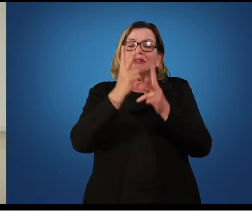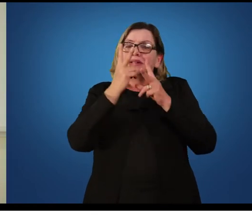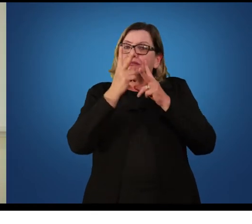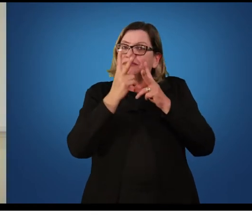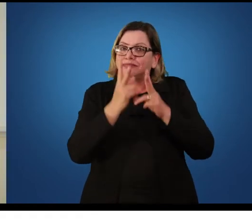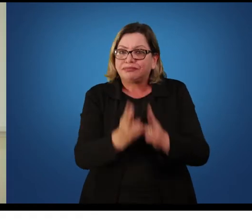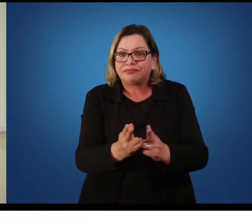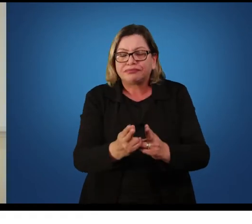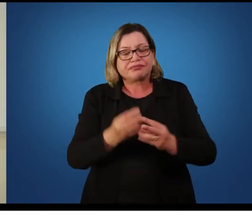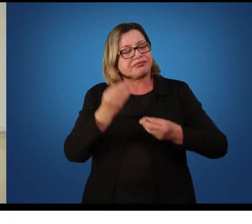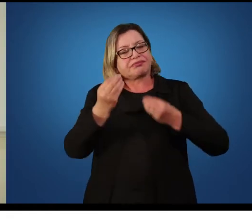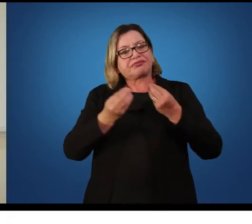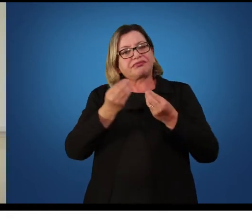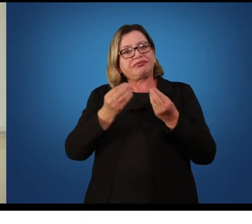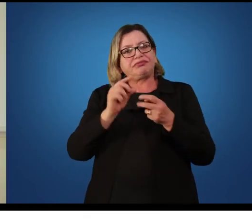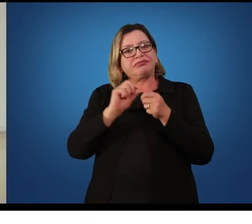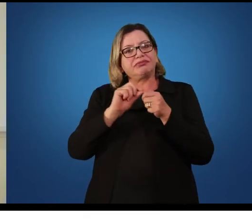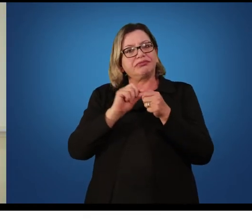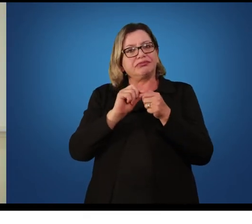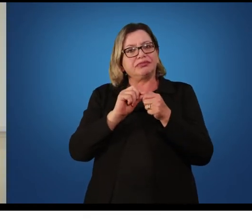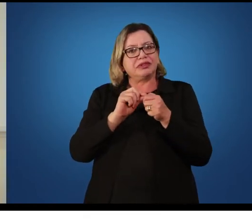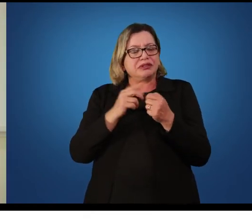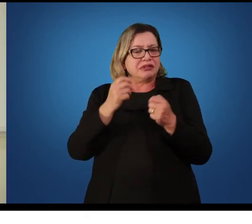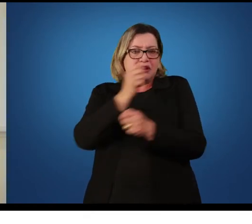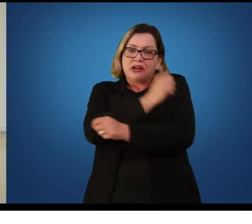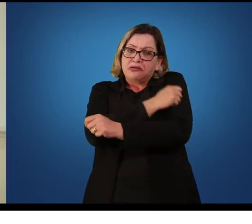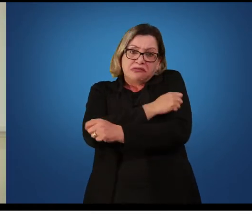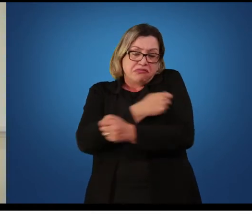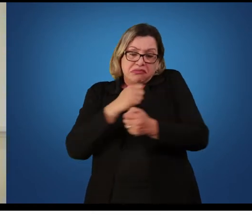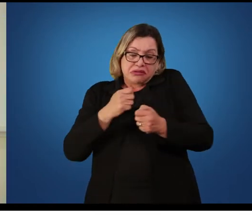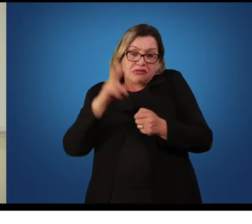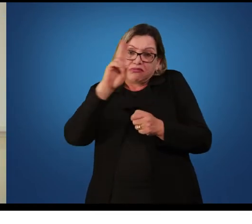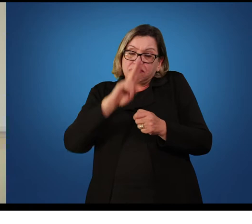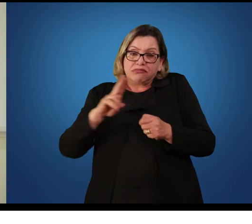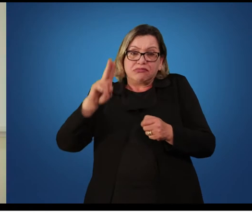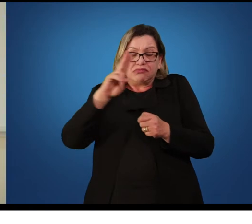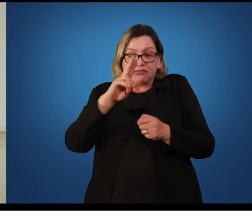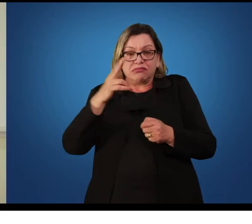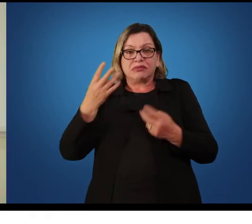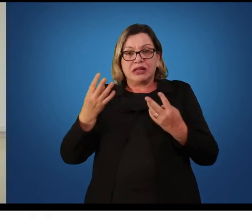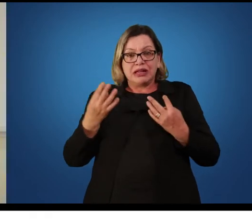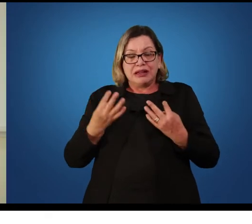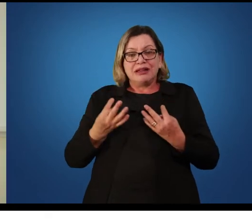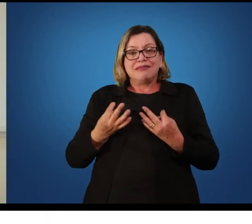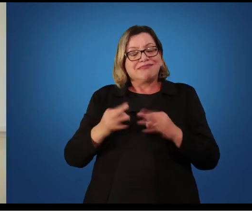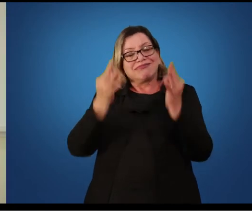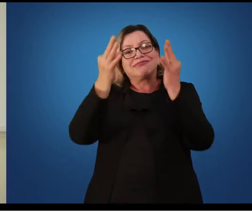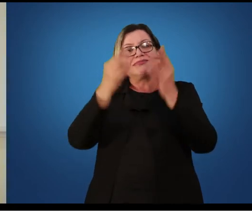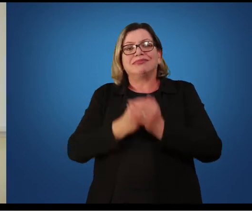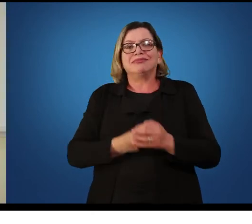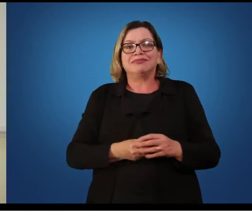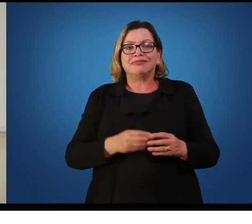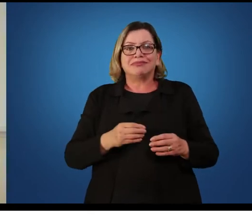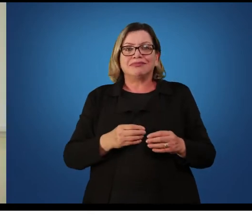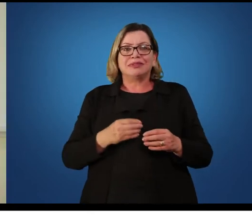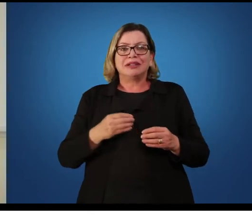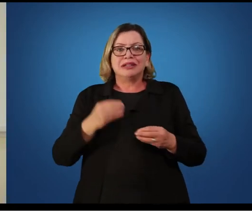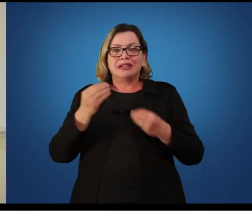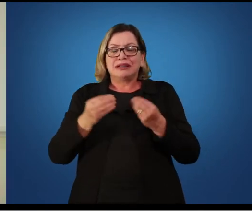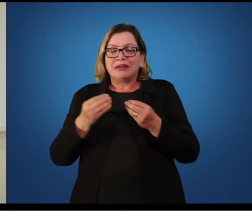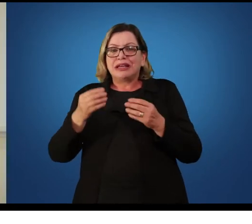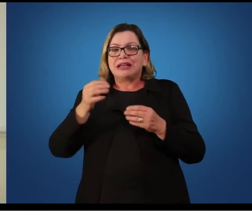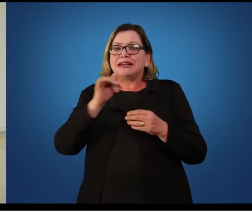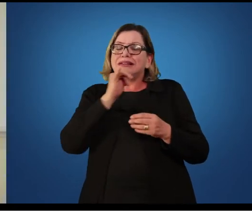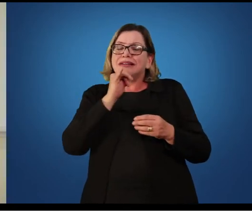executar seguindo a técnica. Um exemplo de habilidade motor